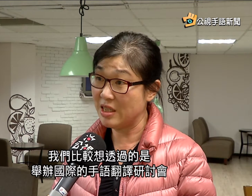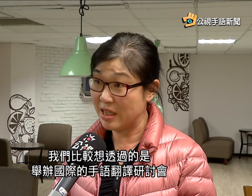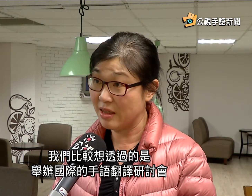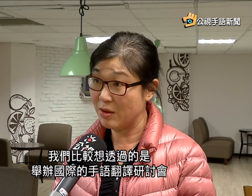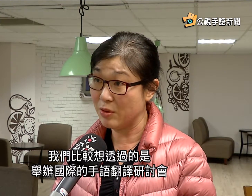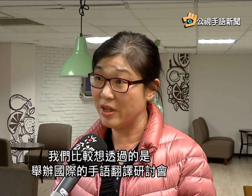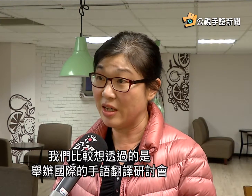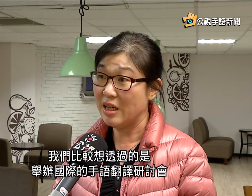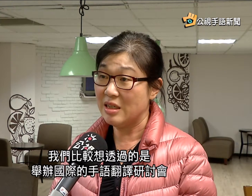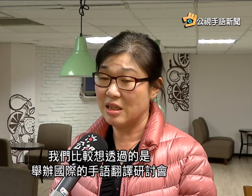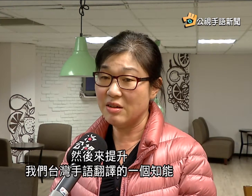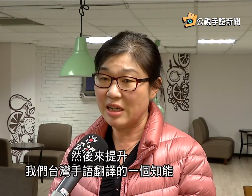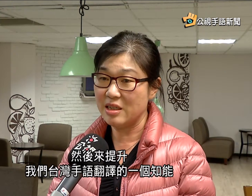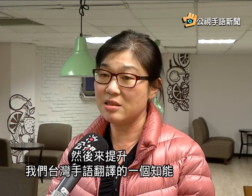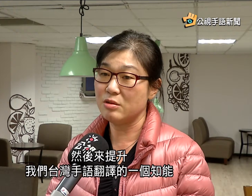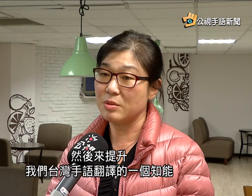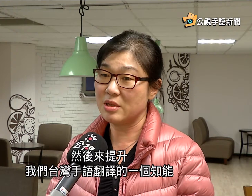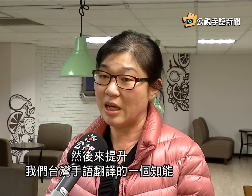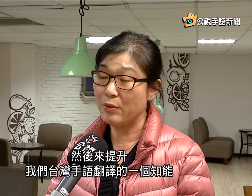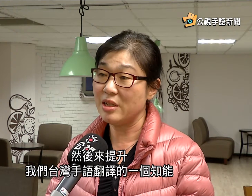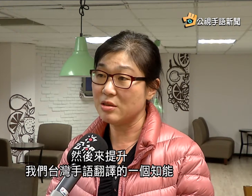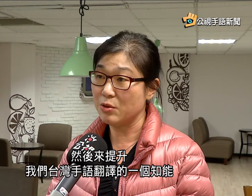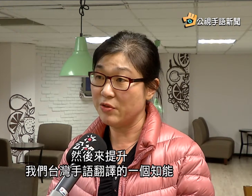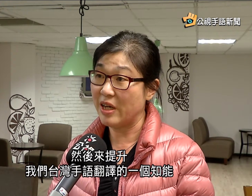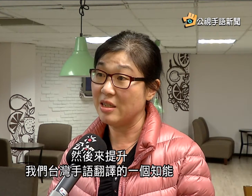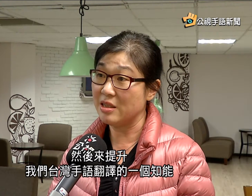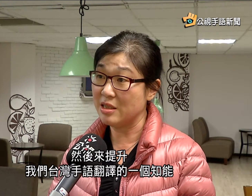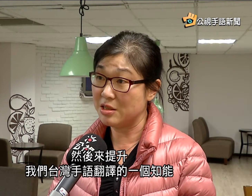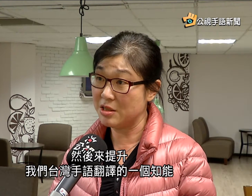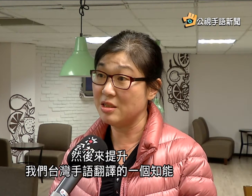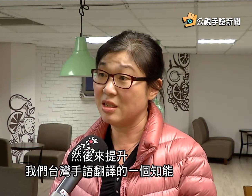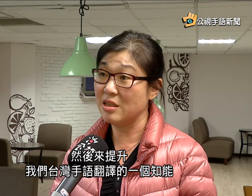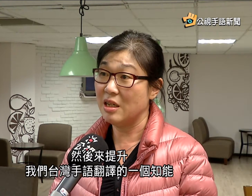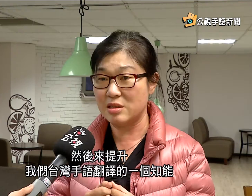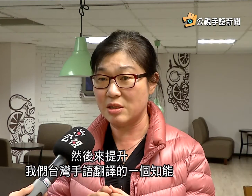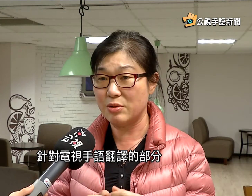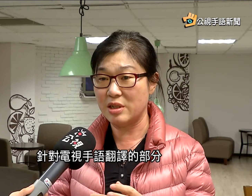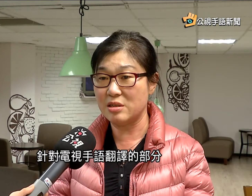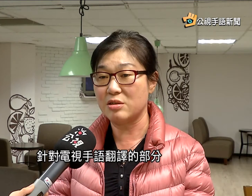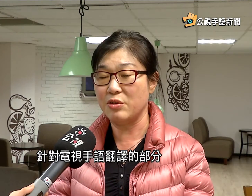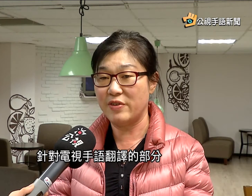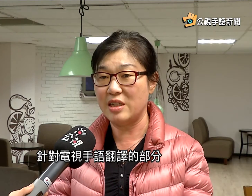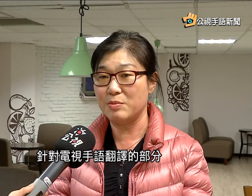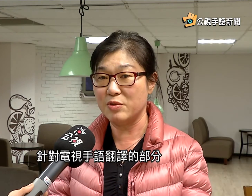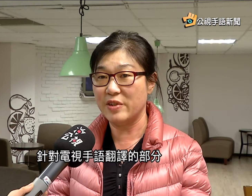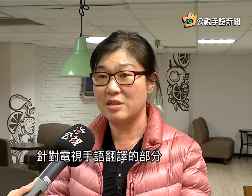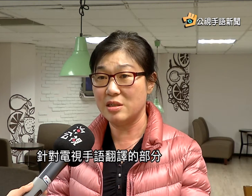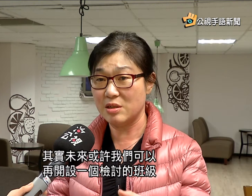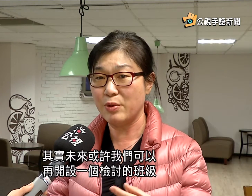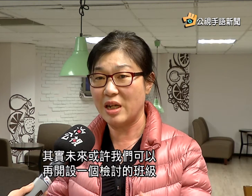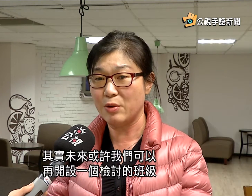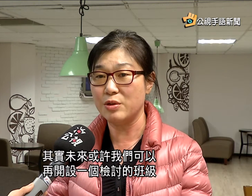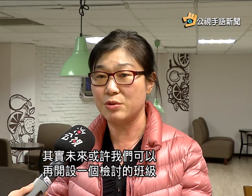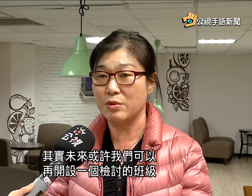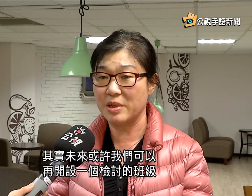研讨会，然后来提升我们台湾的手语翻译的一个职能。针对电视手语翻译的部分，其实未来或许我们可